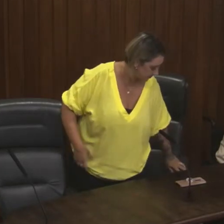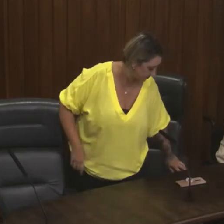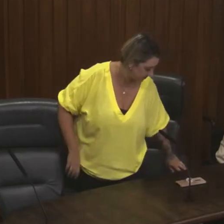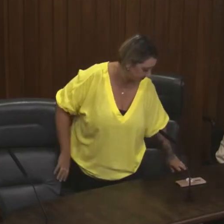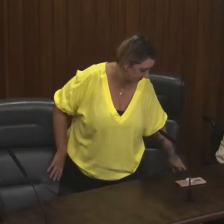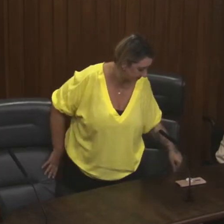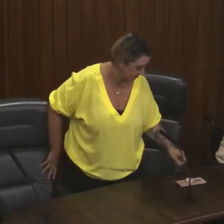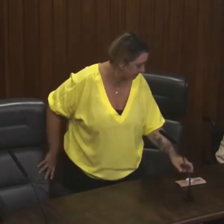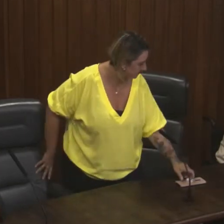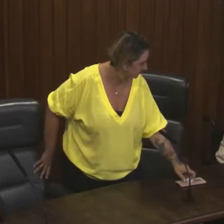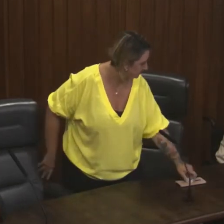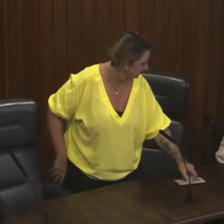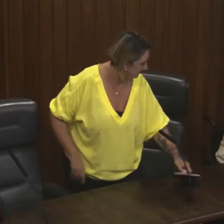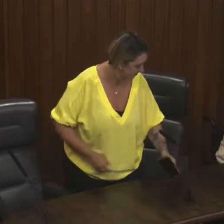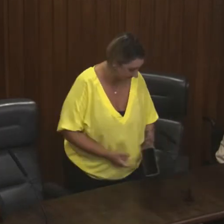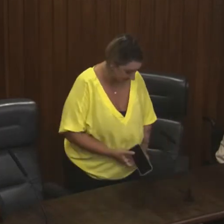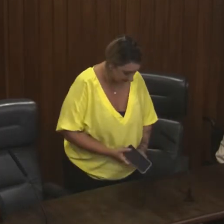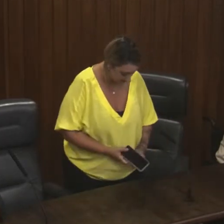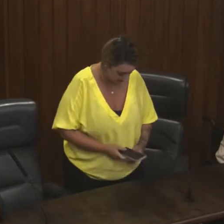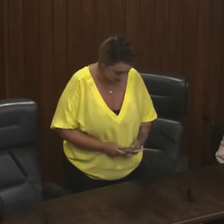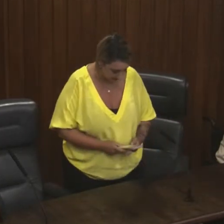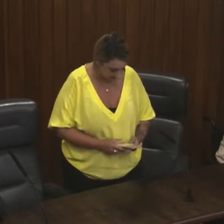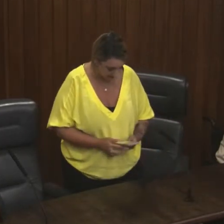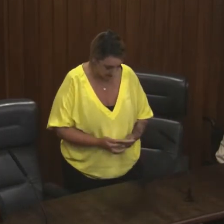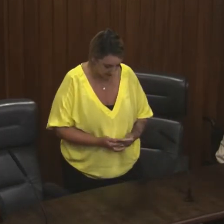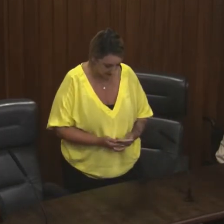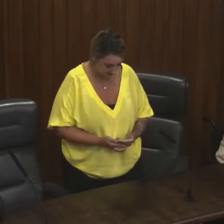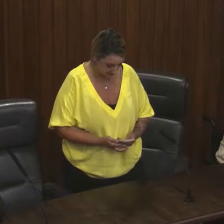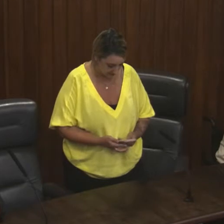casa, ele foi assessor do deputado